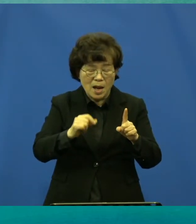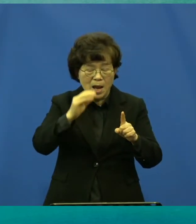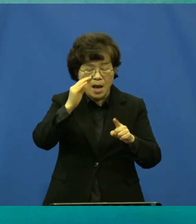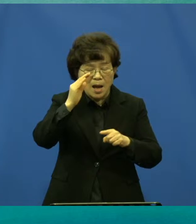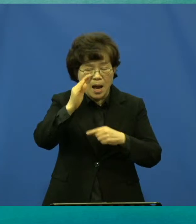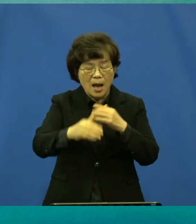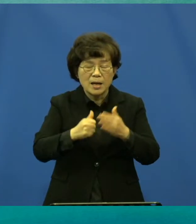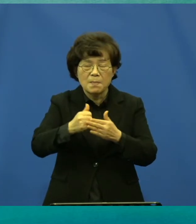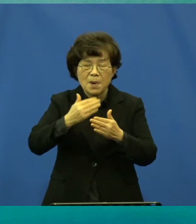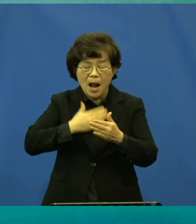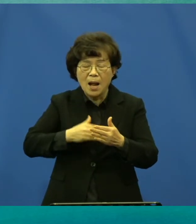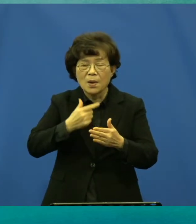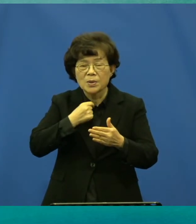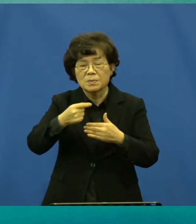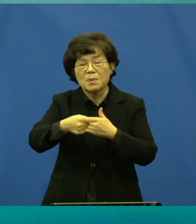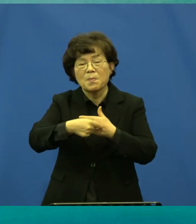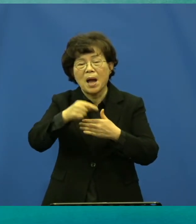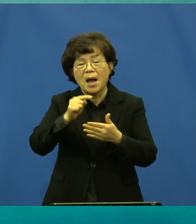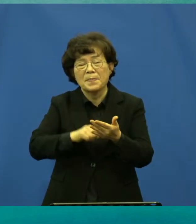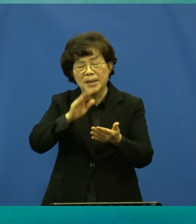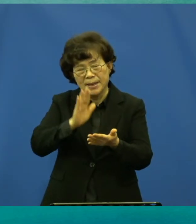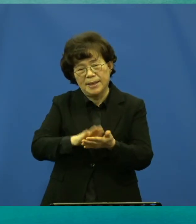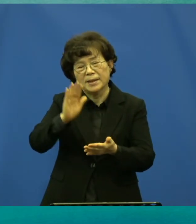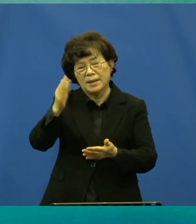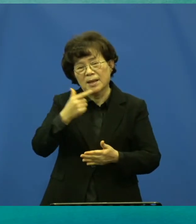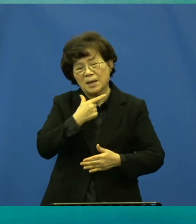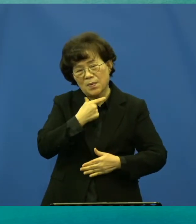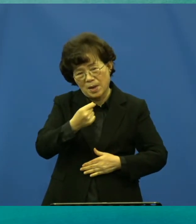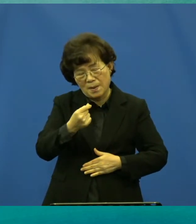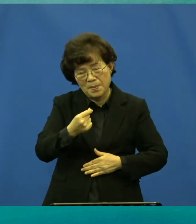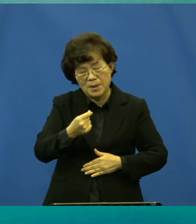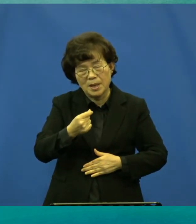바랍니다. 하나님을 더 알게 하소서.